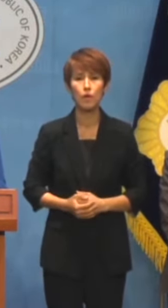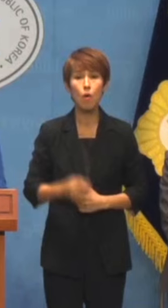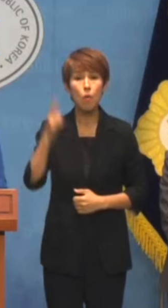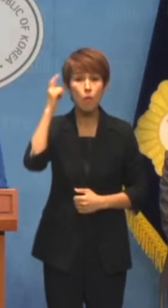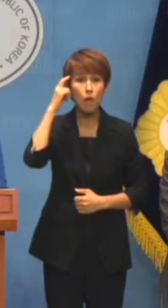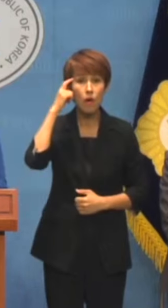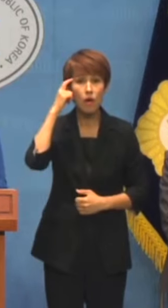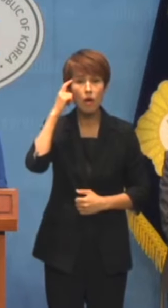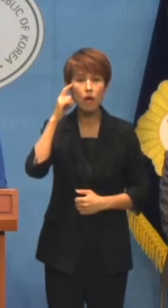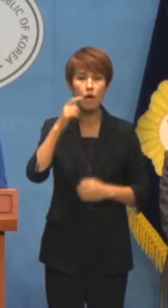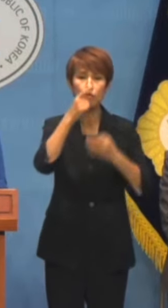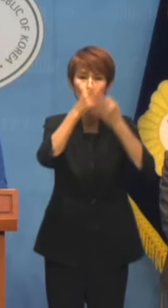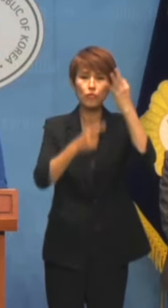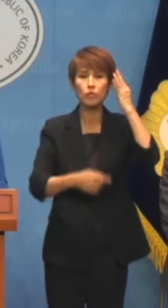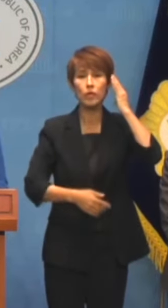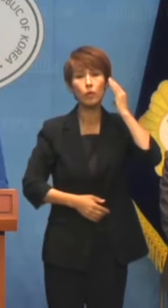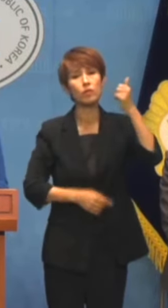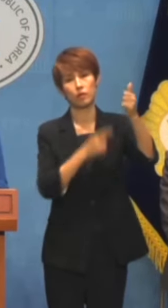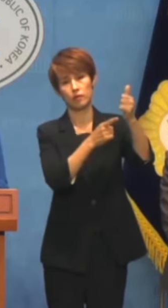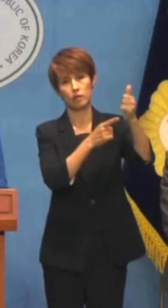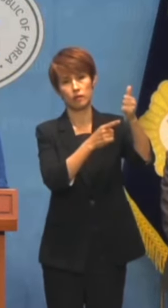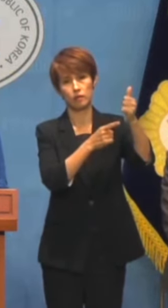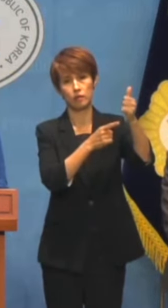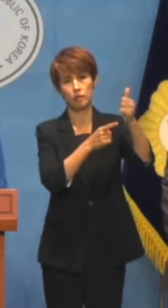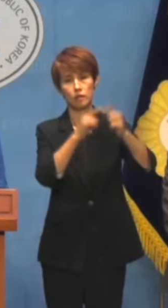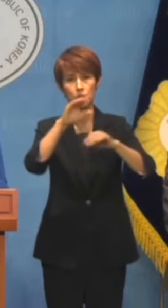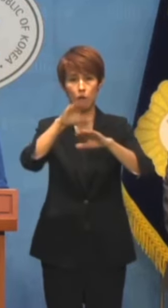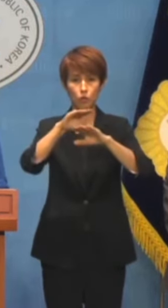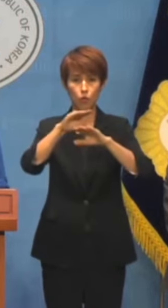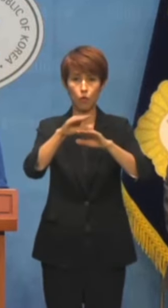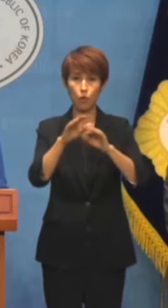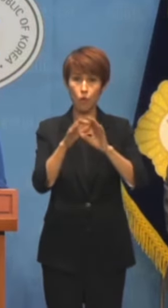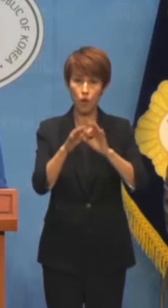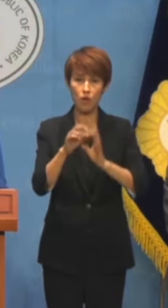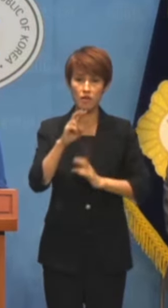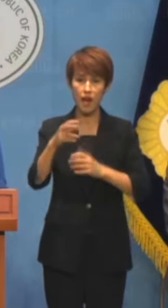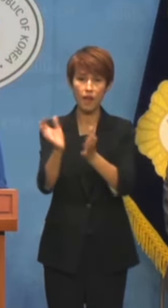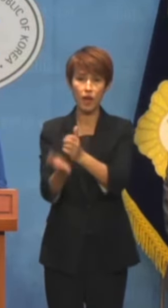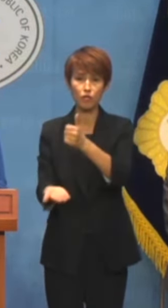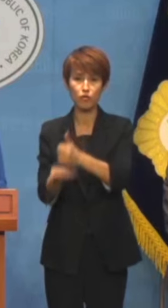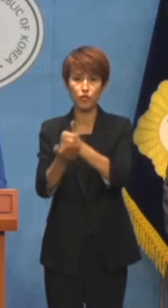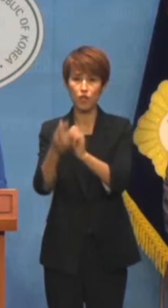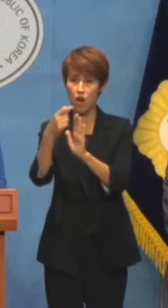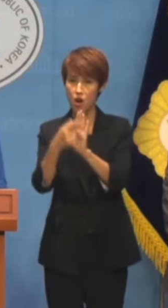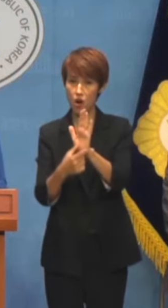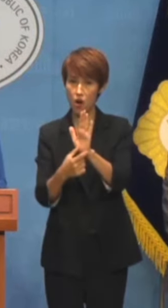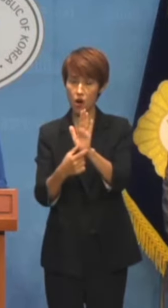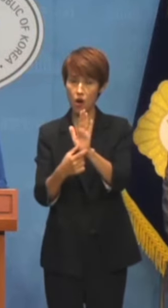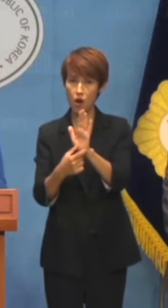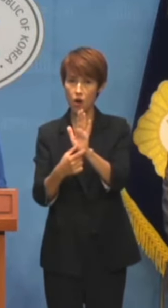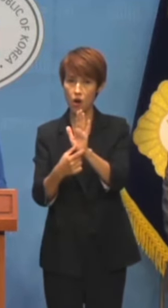이유는 윤석열 대통령은 그동안 방송 쪽에 야당 추천목 인사를 단 한